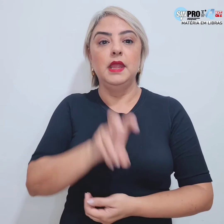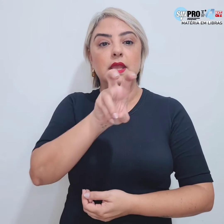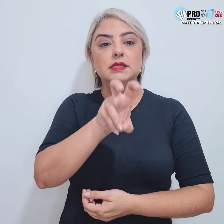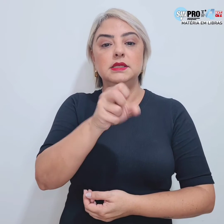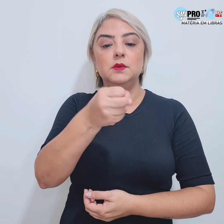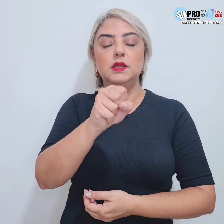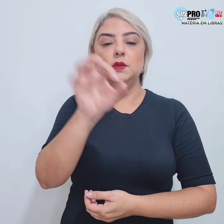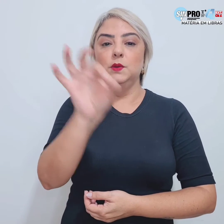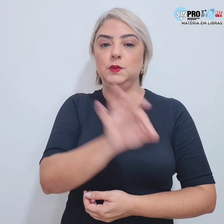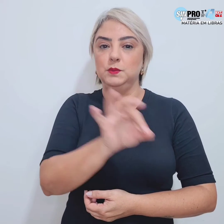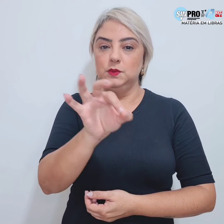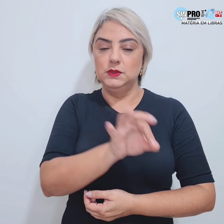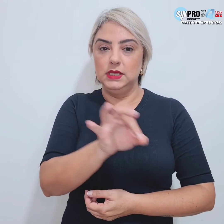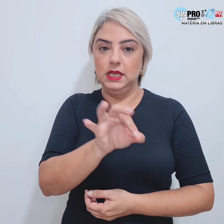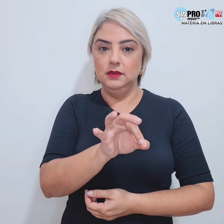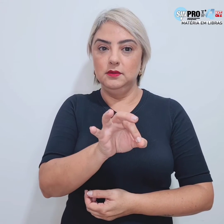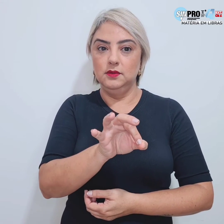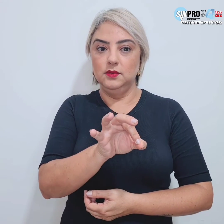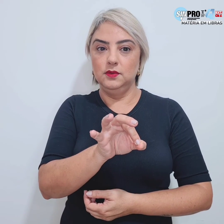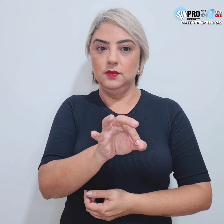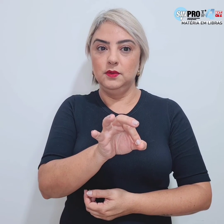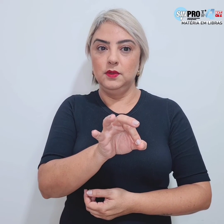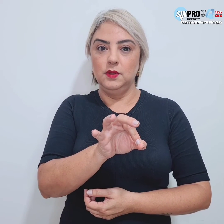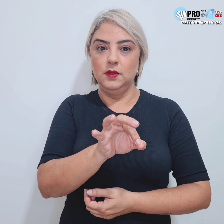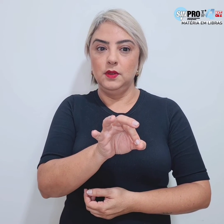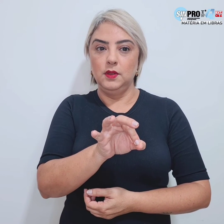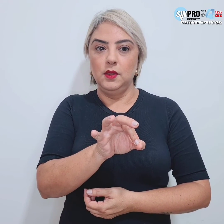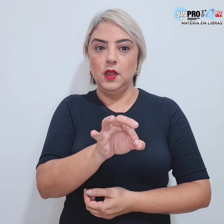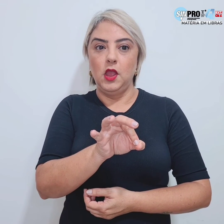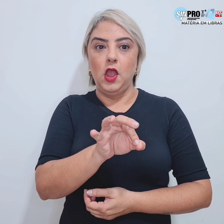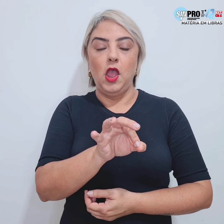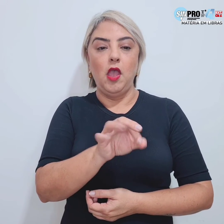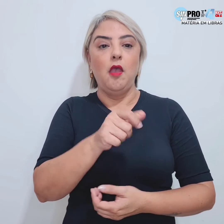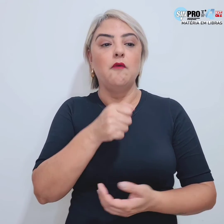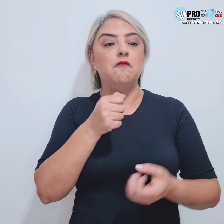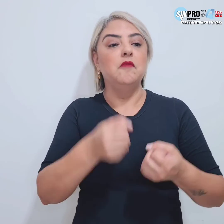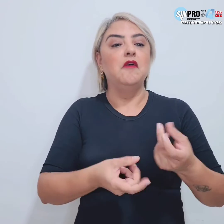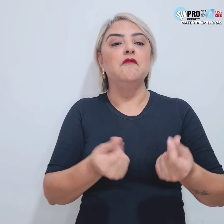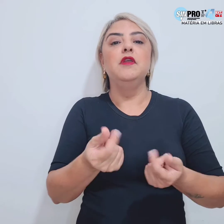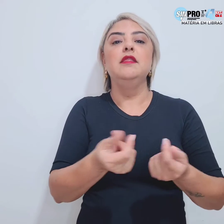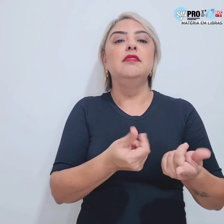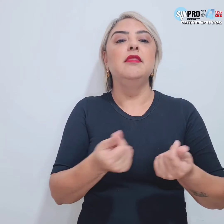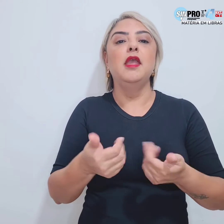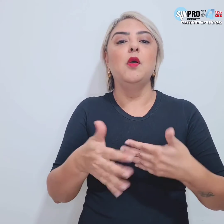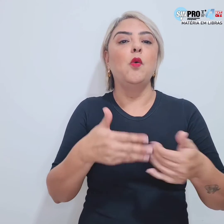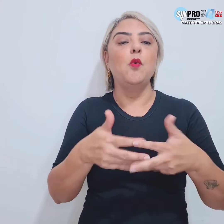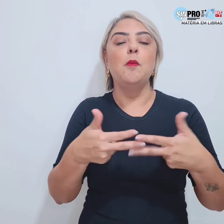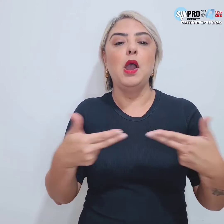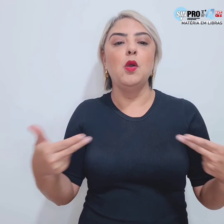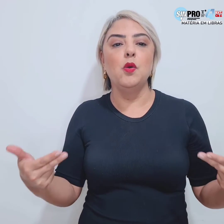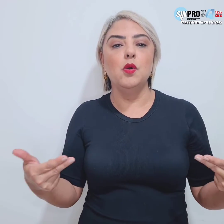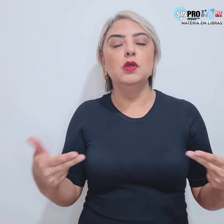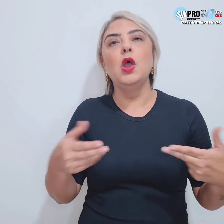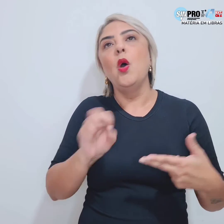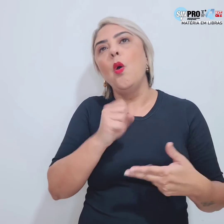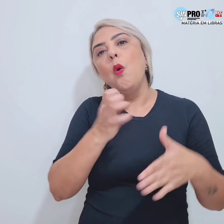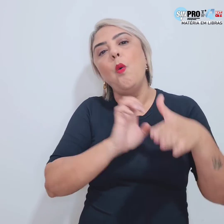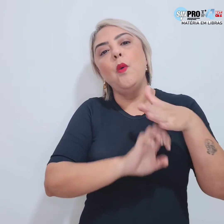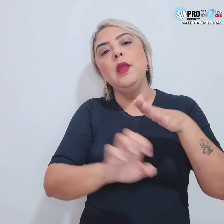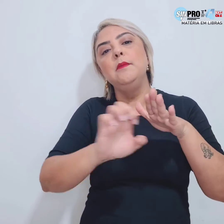% recorreram a bicos, vendeu algum bem ou abriu um negócio para ter